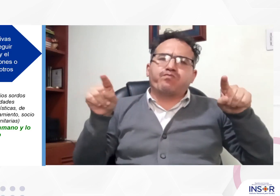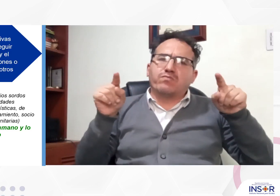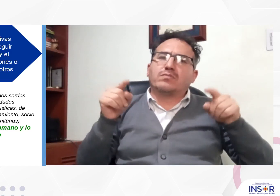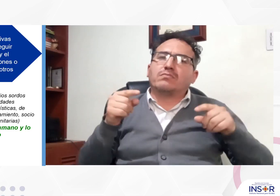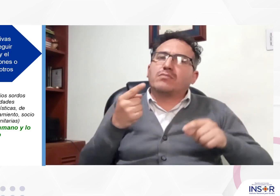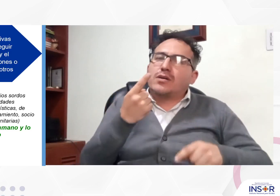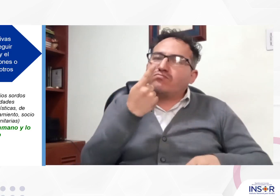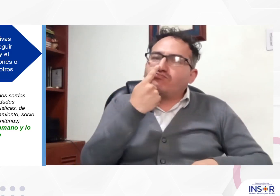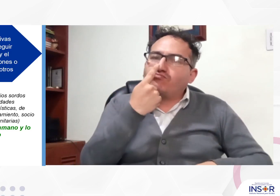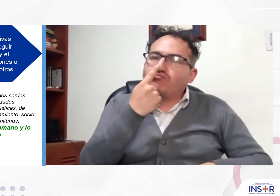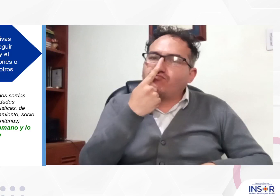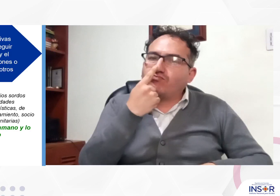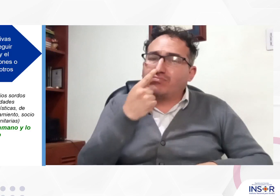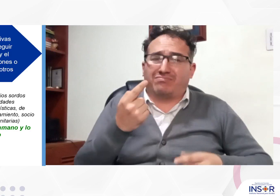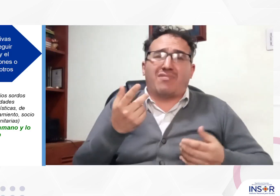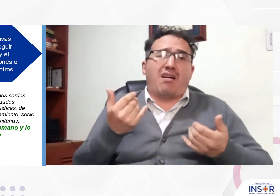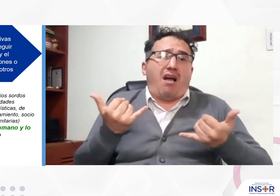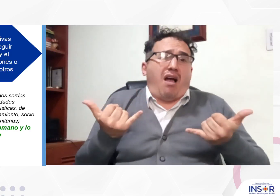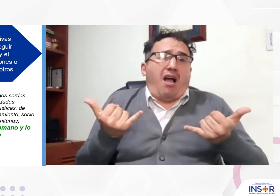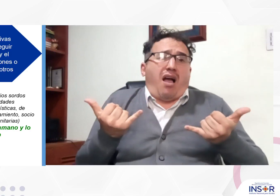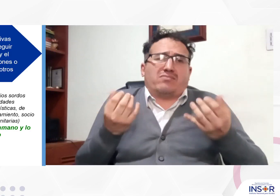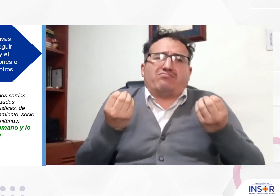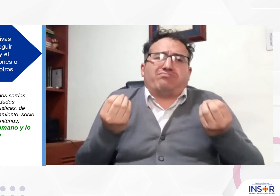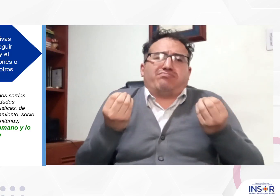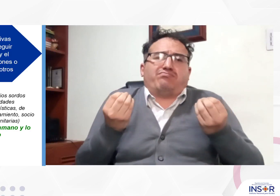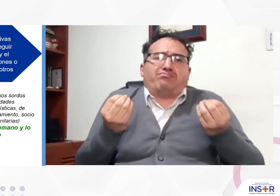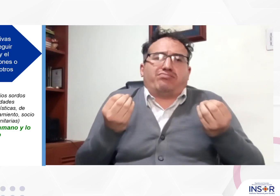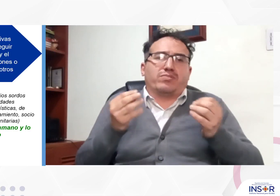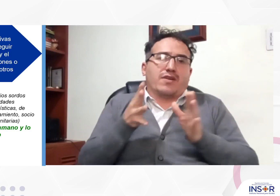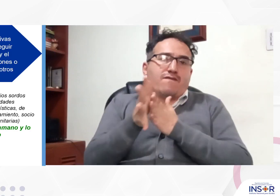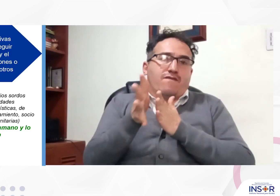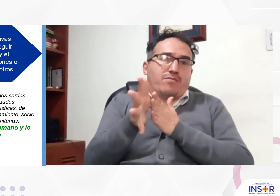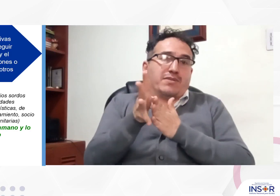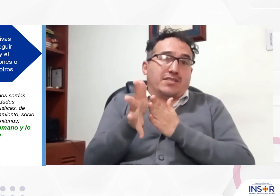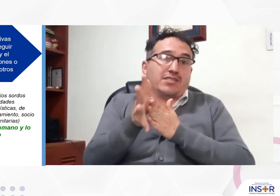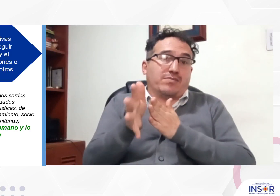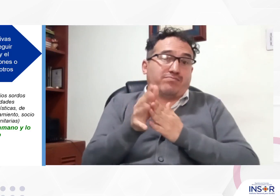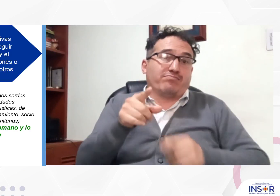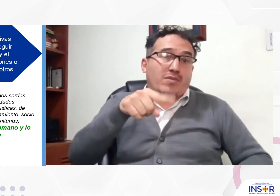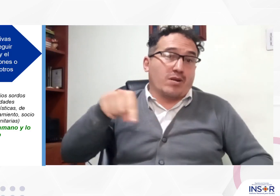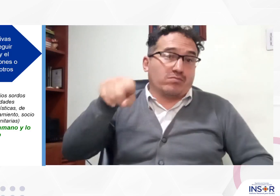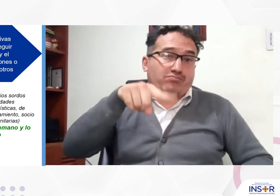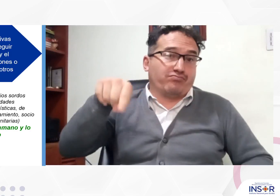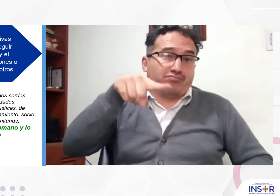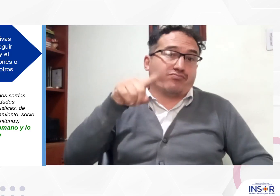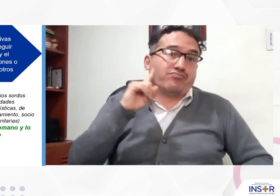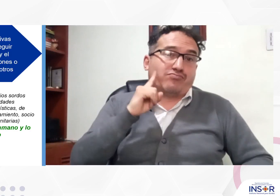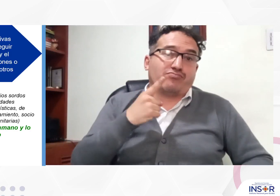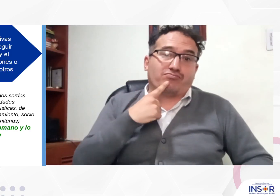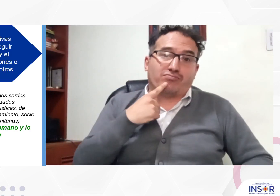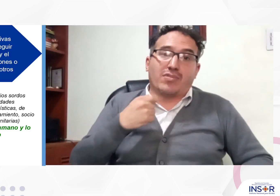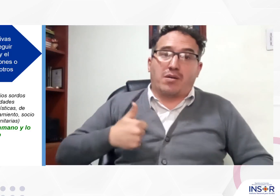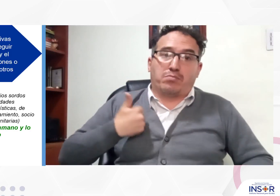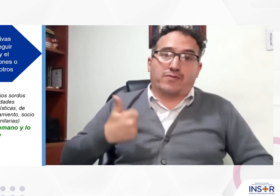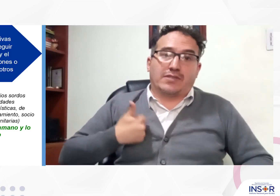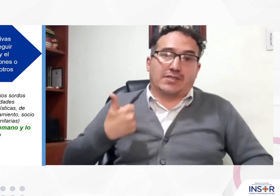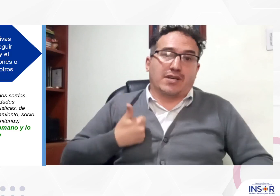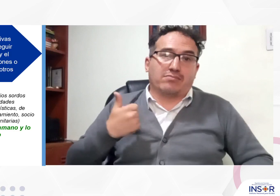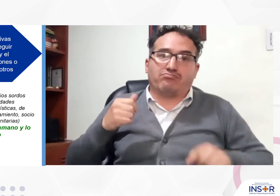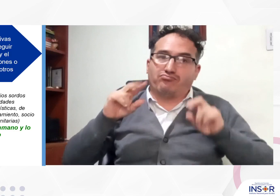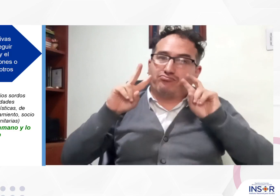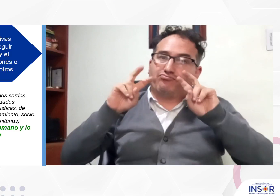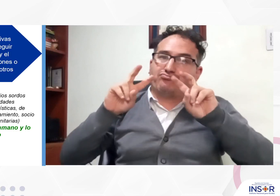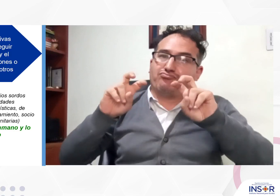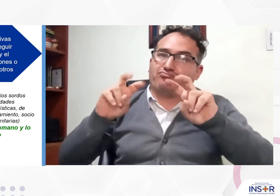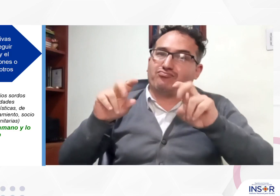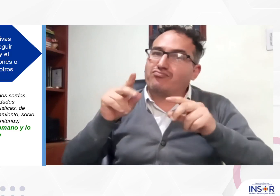o otros referentes en otros países que puedan ustedes hacer esa exploración porque existe esa información y la